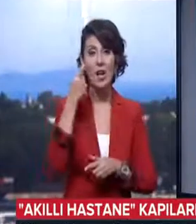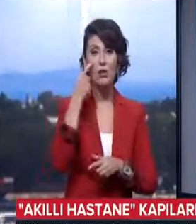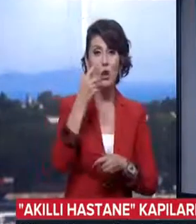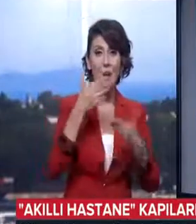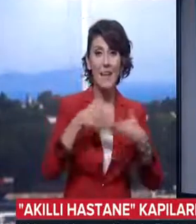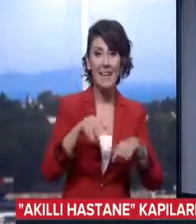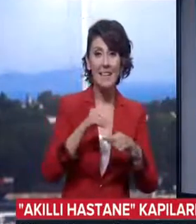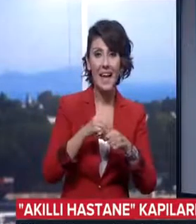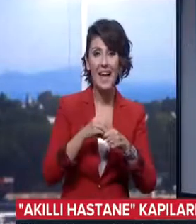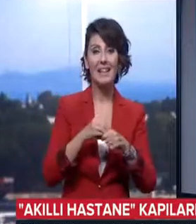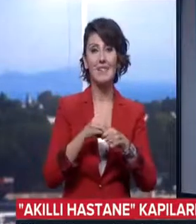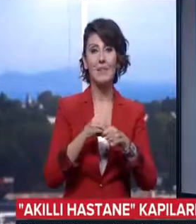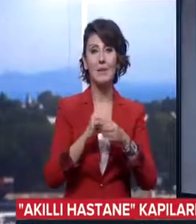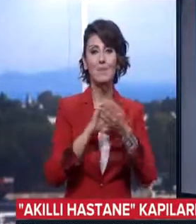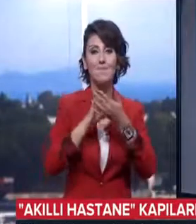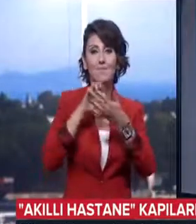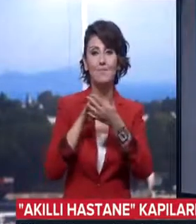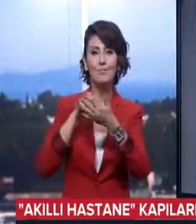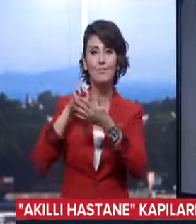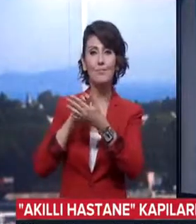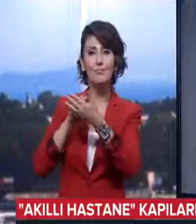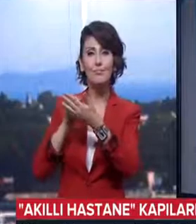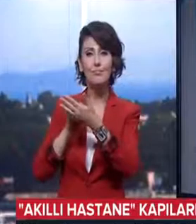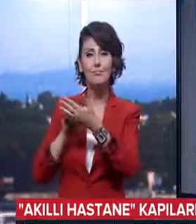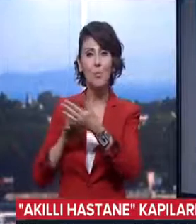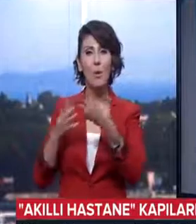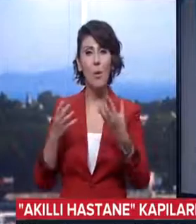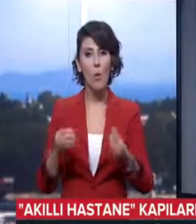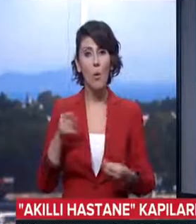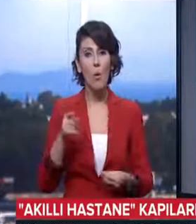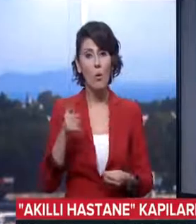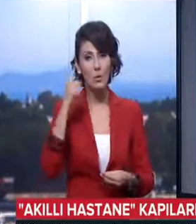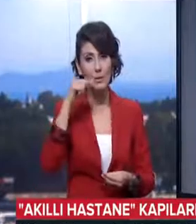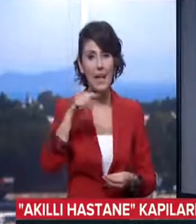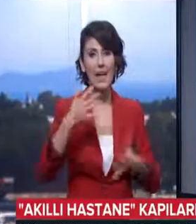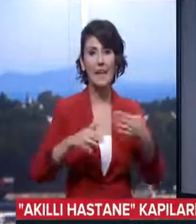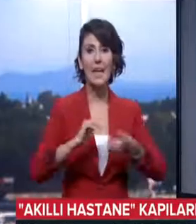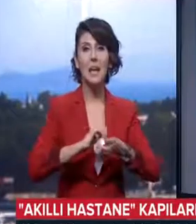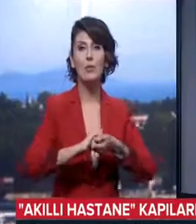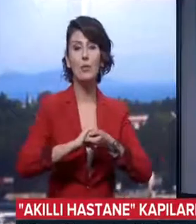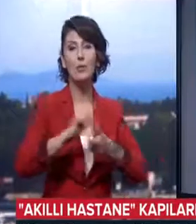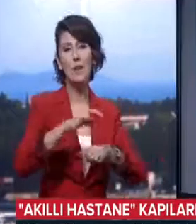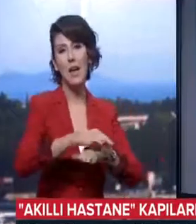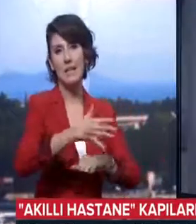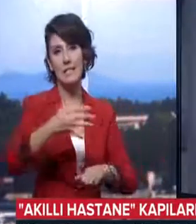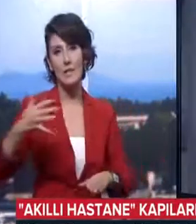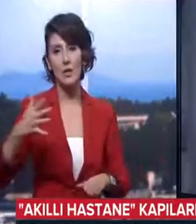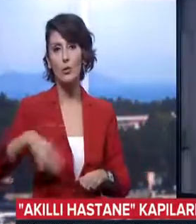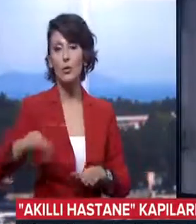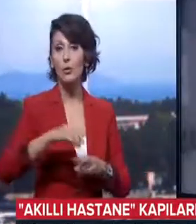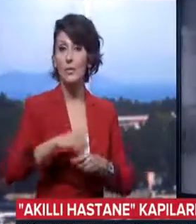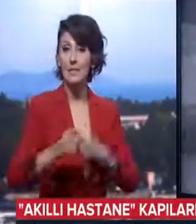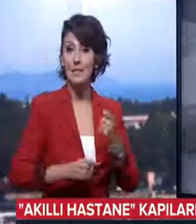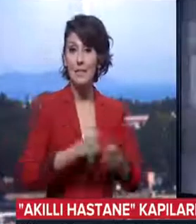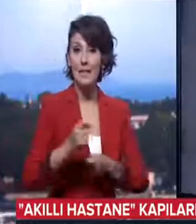görme engelli alfabesinde hazırlanmış vaziyette. O açıdan da engelli dostu bir hastane. Tüm